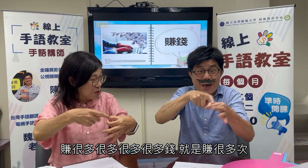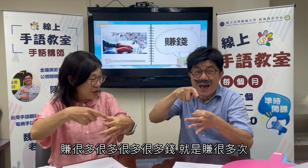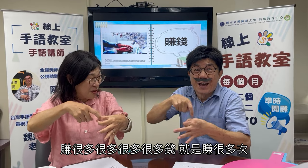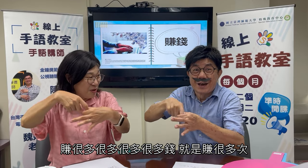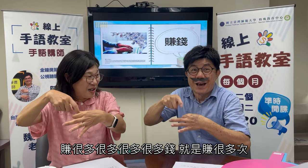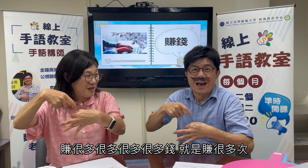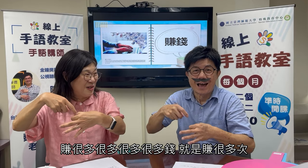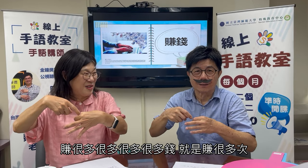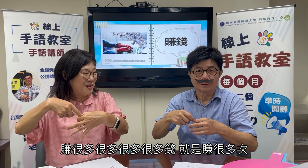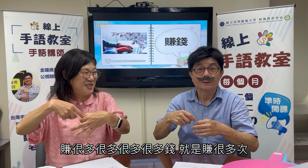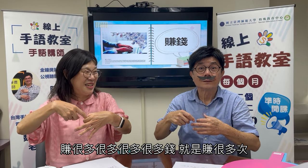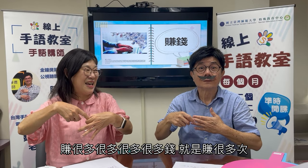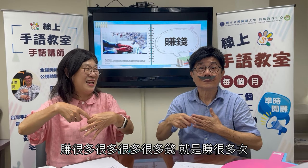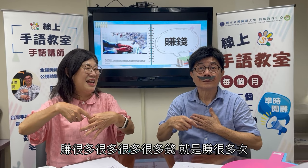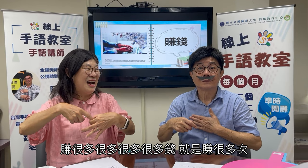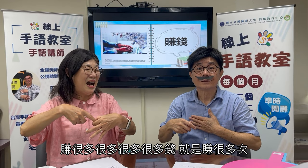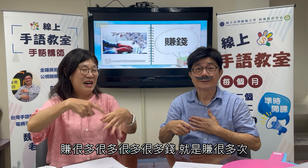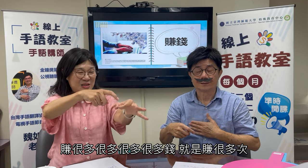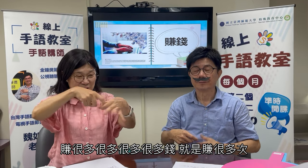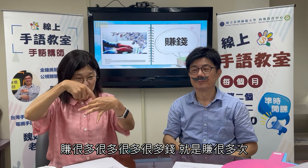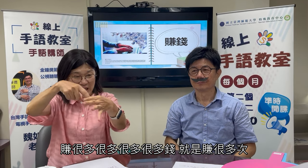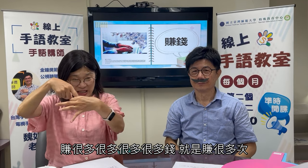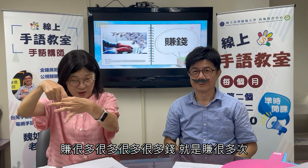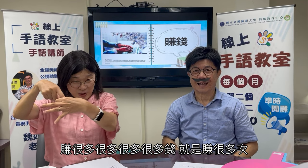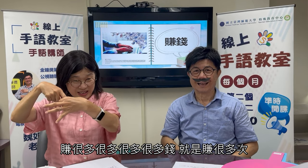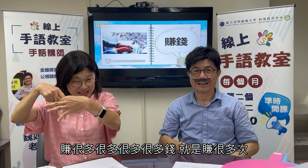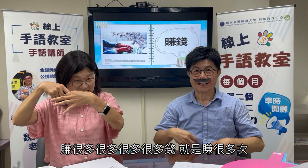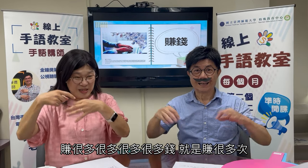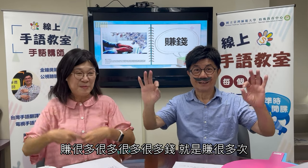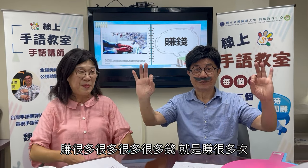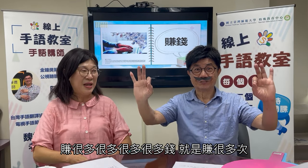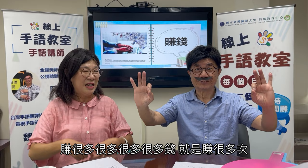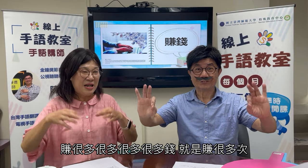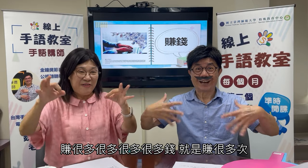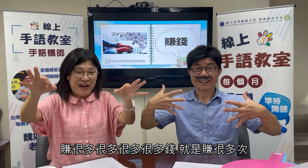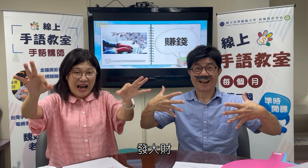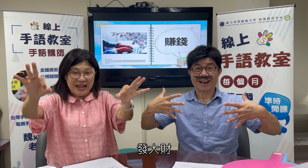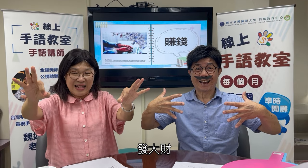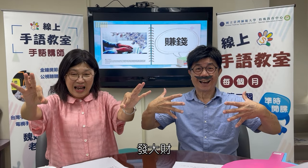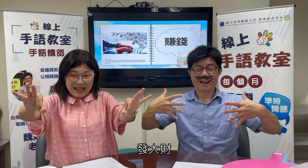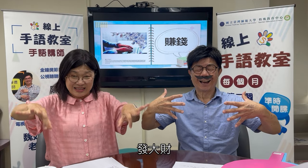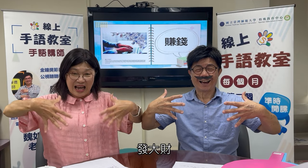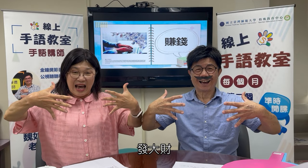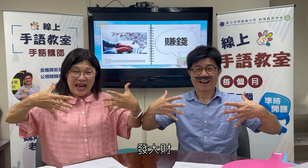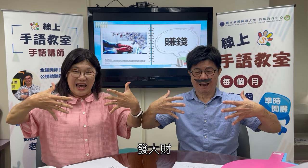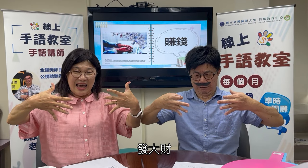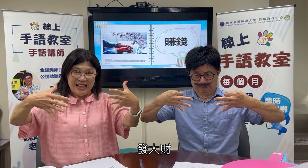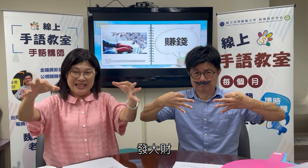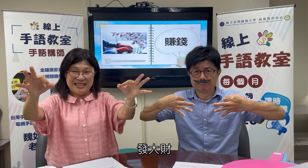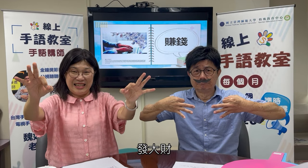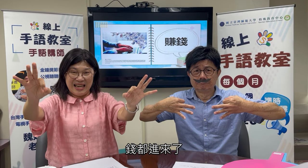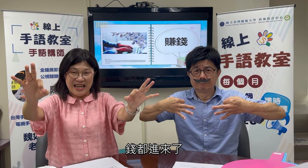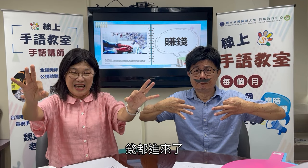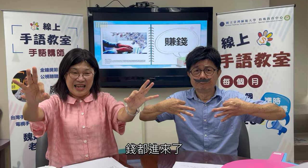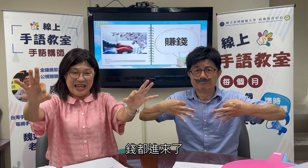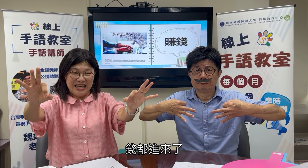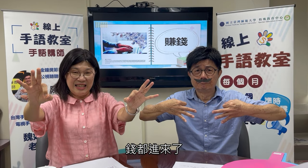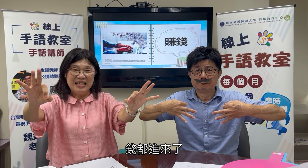很多很多很多钱，啊，就要赚很多次，发大财，钱